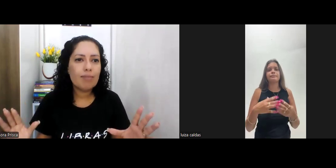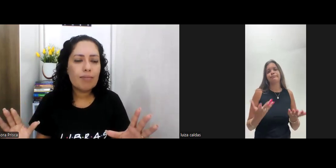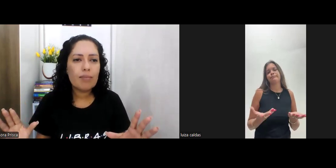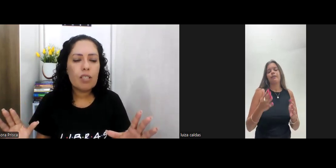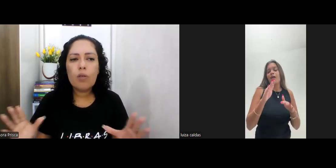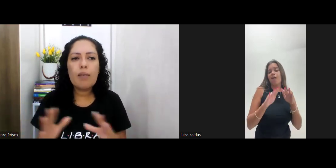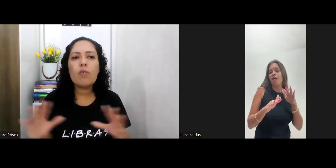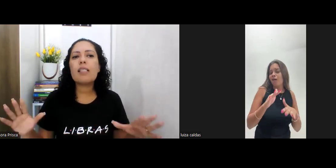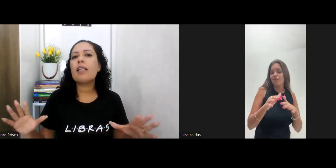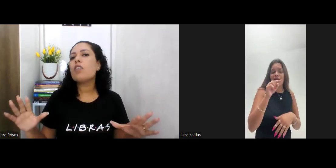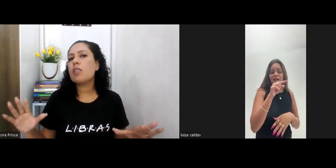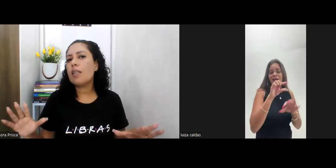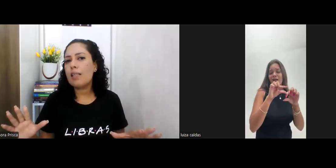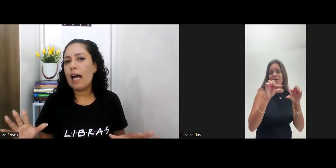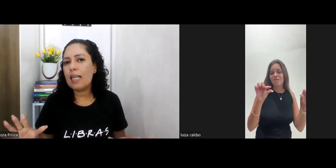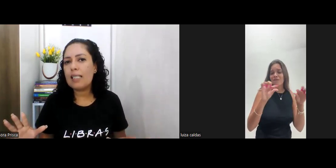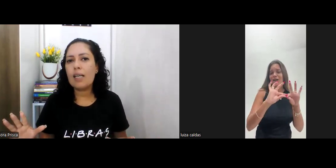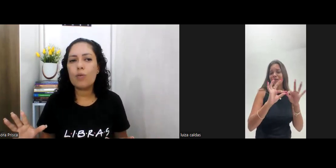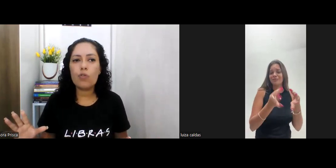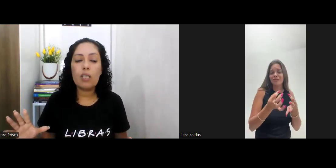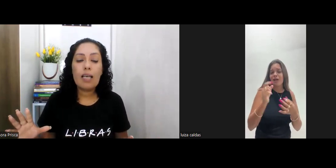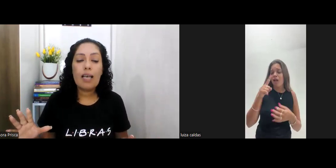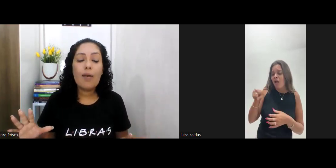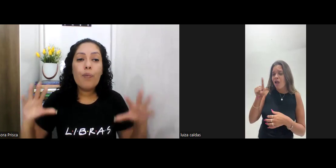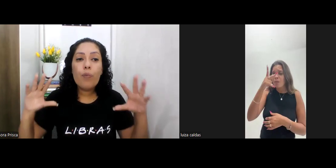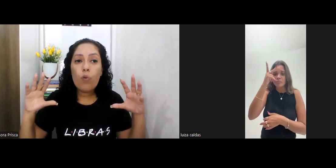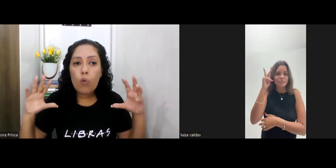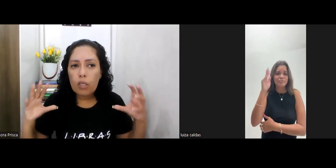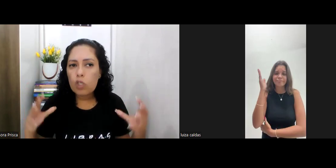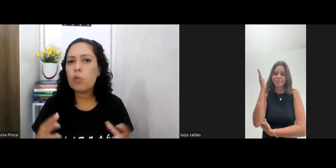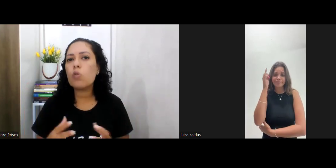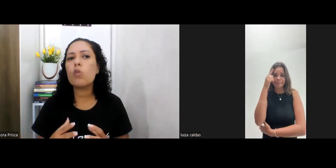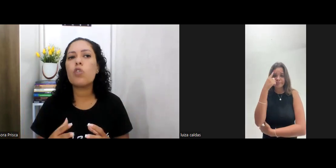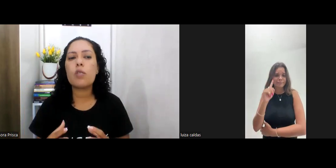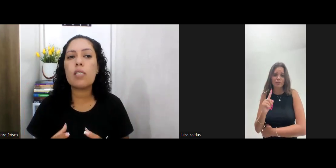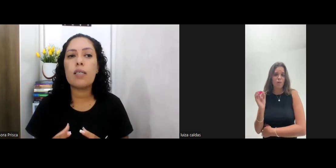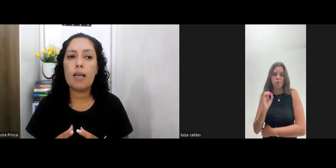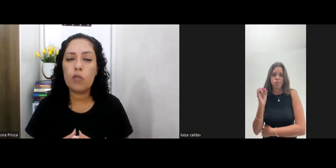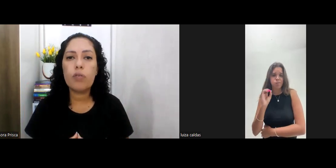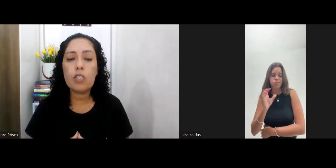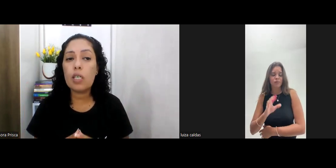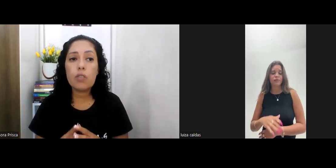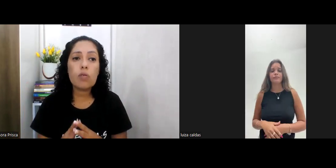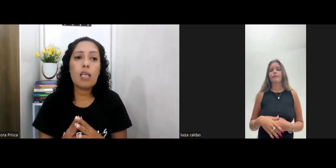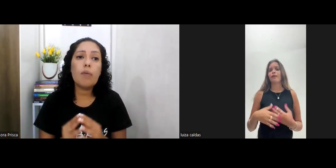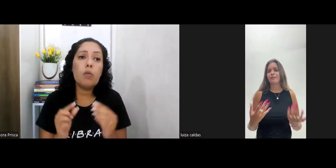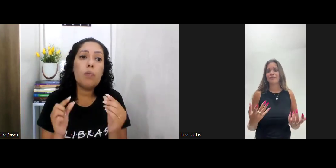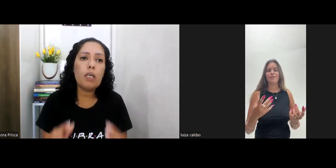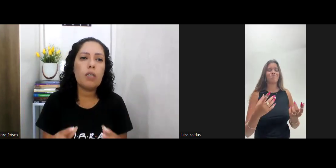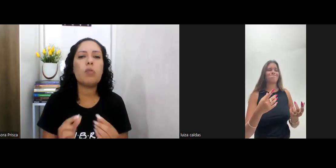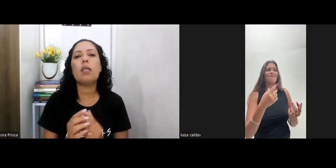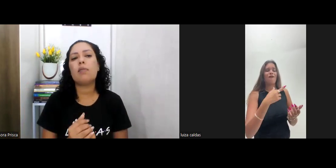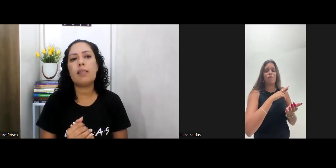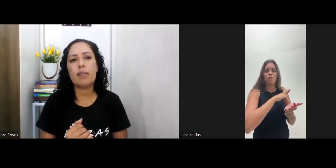sabe. Não é uma coisa que está restrita à área da saúde. Muitas pessoas da sociedade ouvinte, elas não sabem